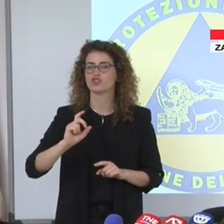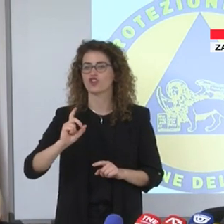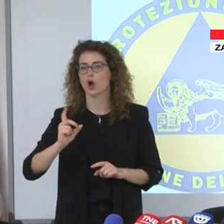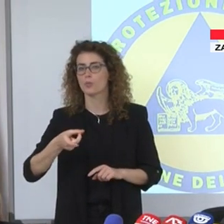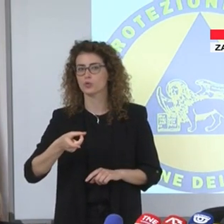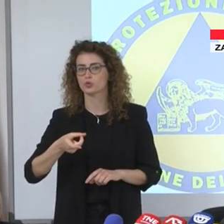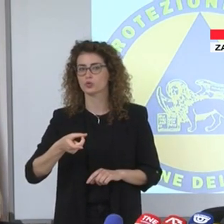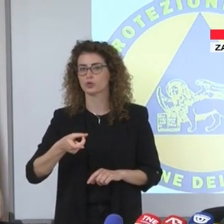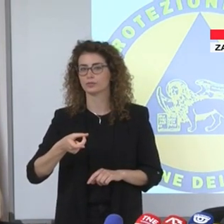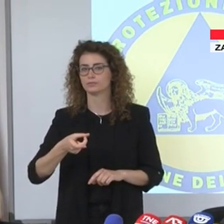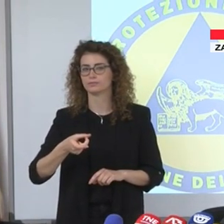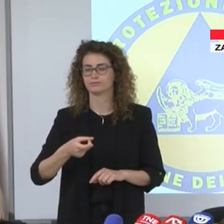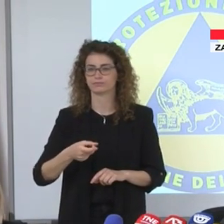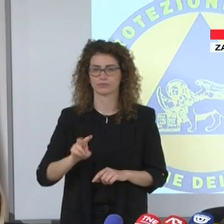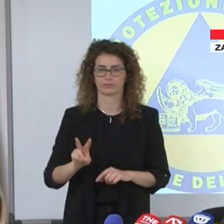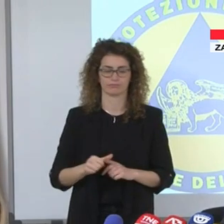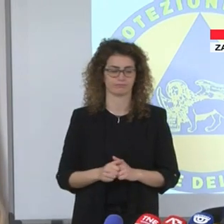Giacomuzzo, quando accadrà?